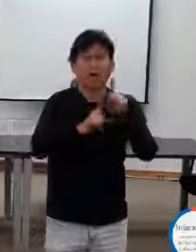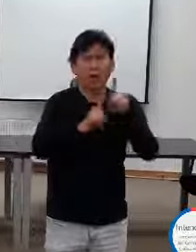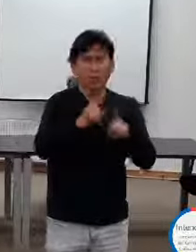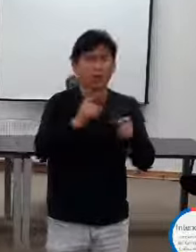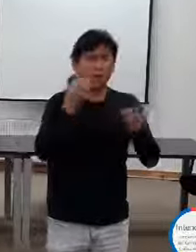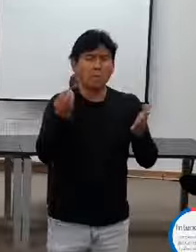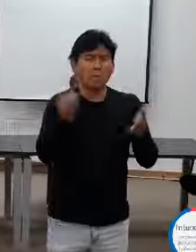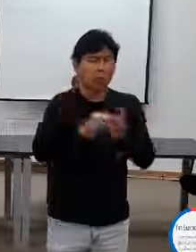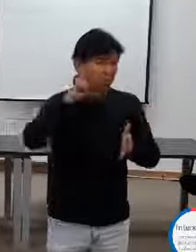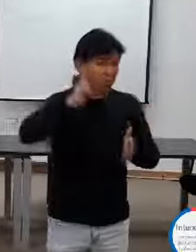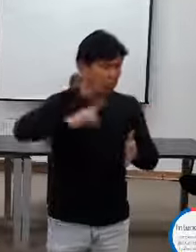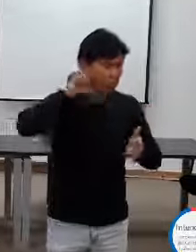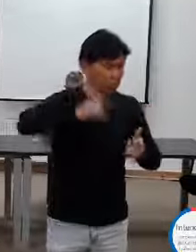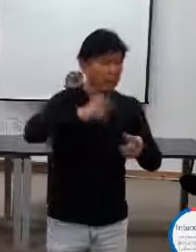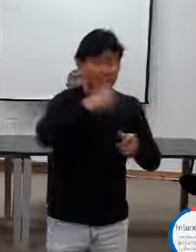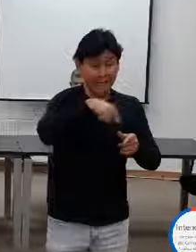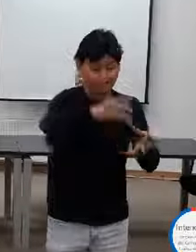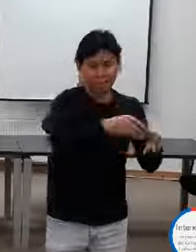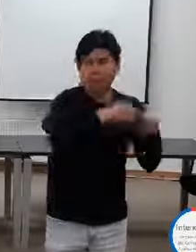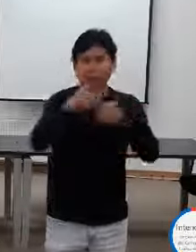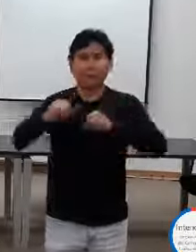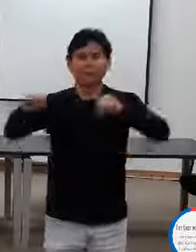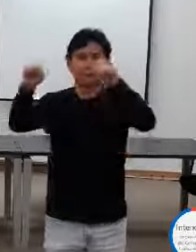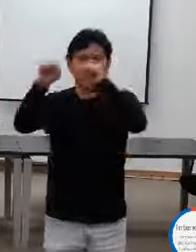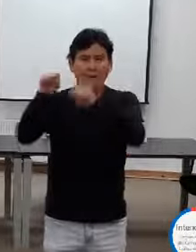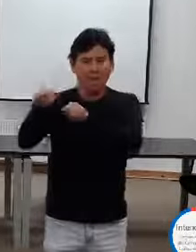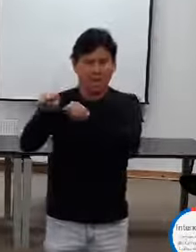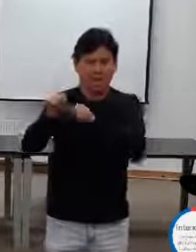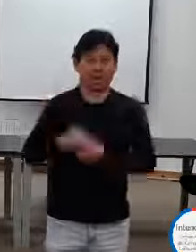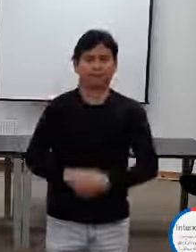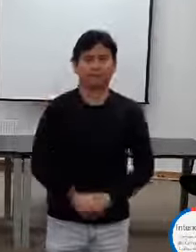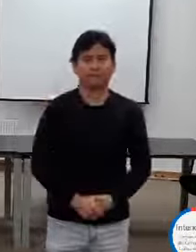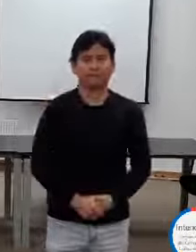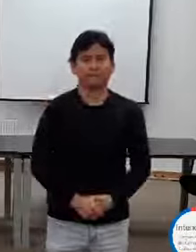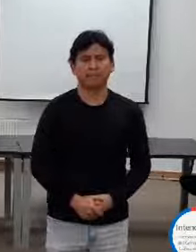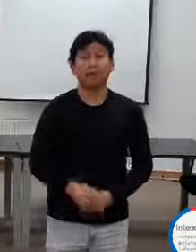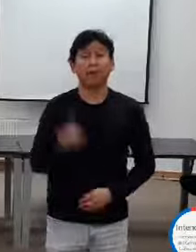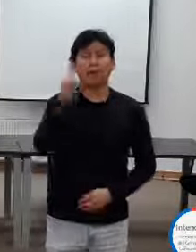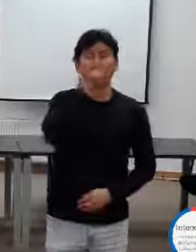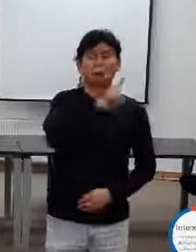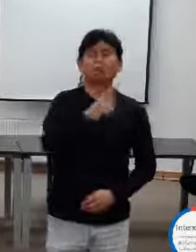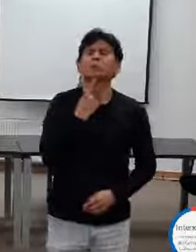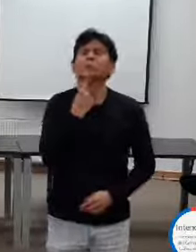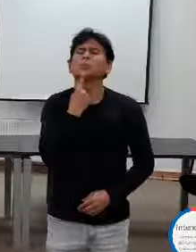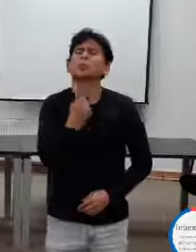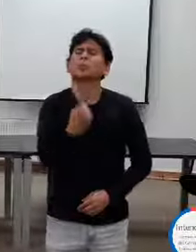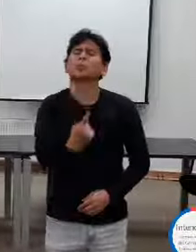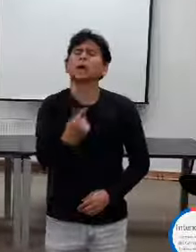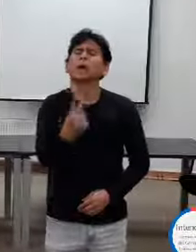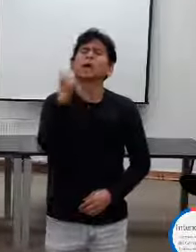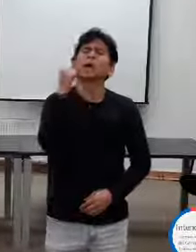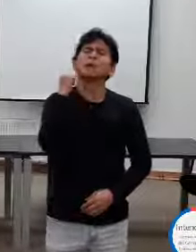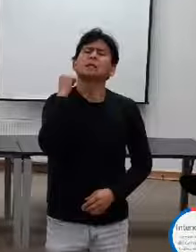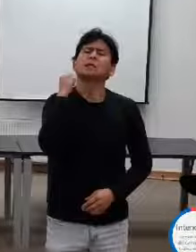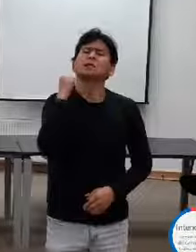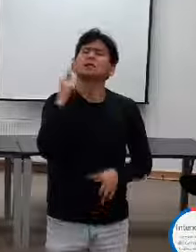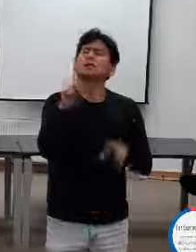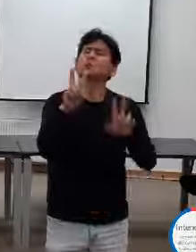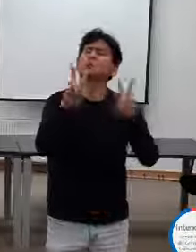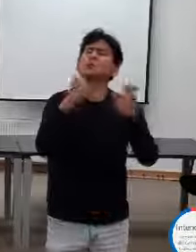sumando día a día, todas ellas son pasadas a la Fiscalía. Por último, Intendenta, en el sentido de que ayer hubo un